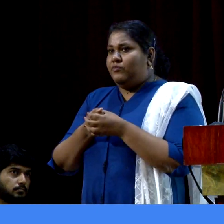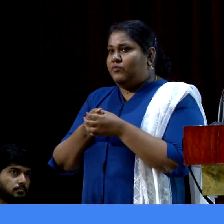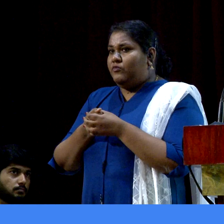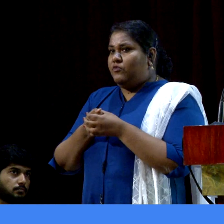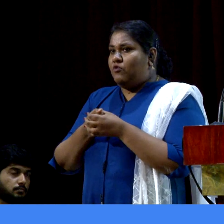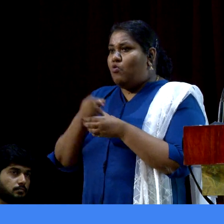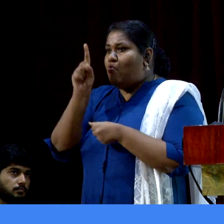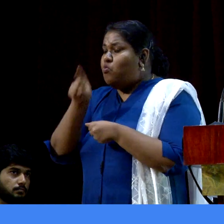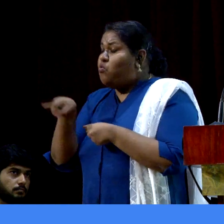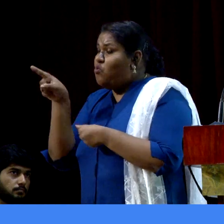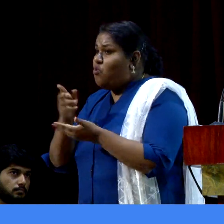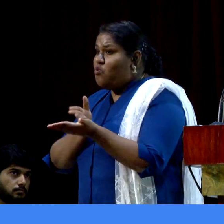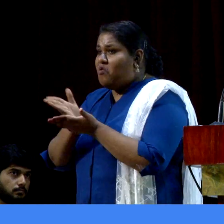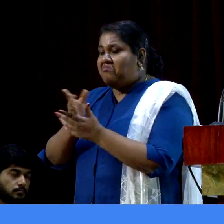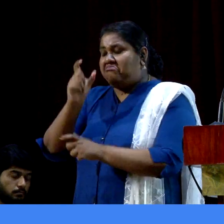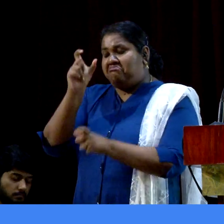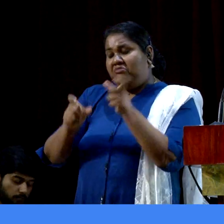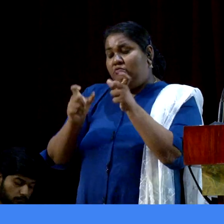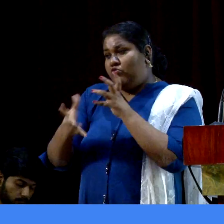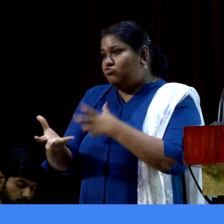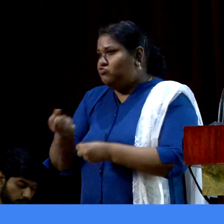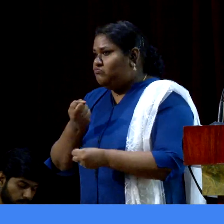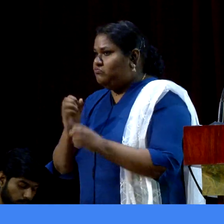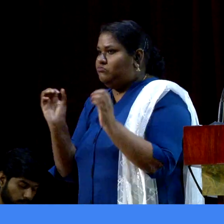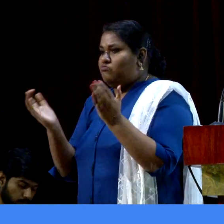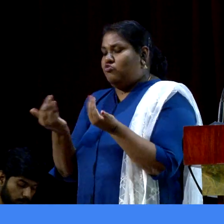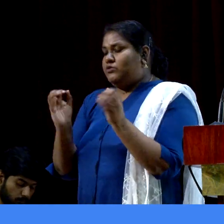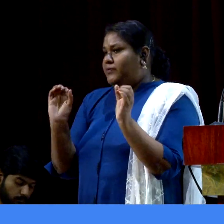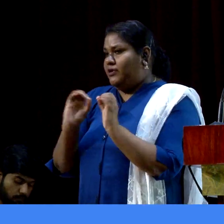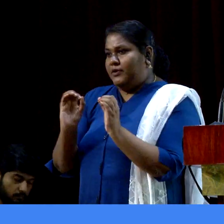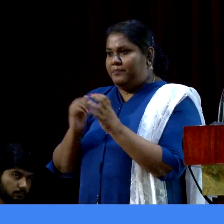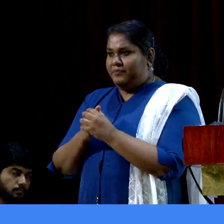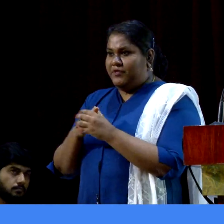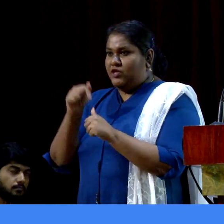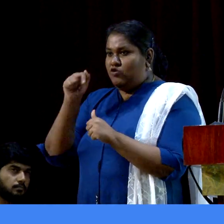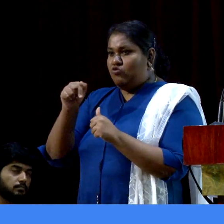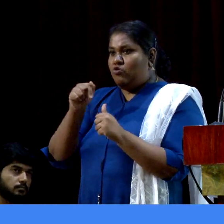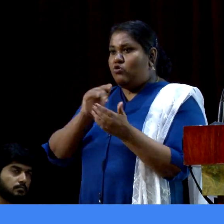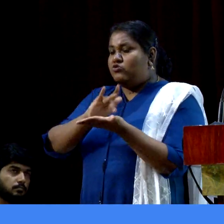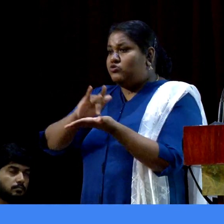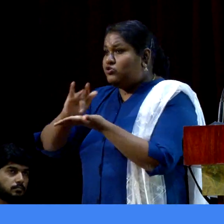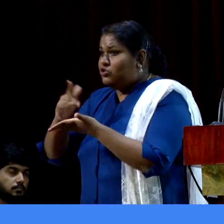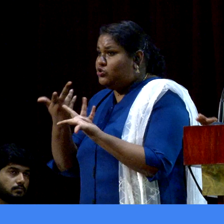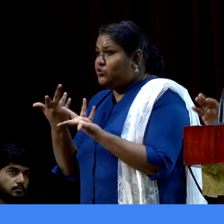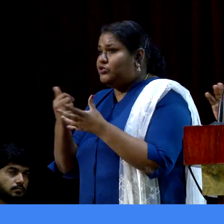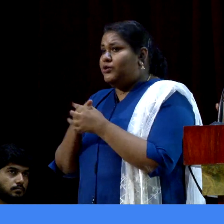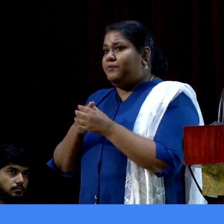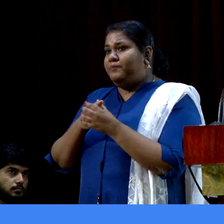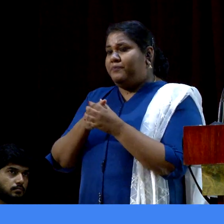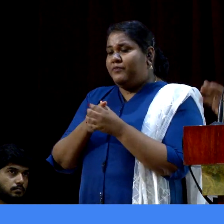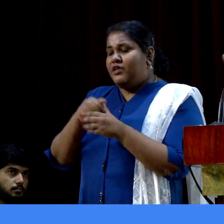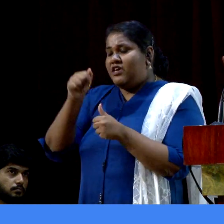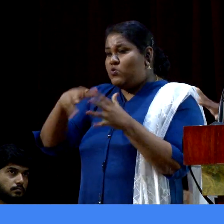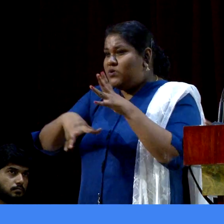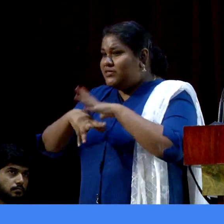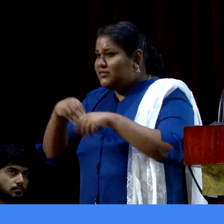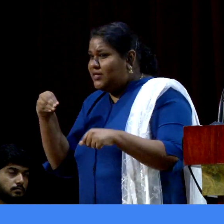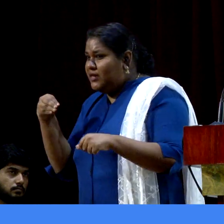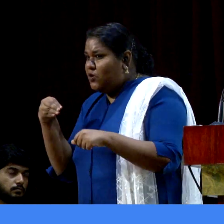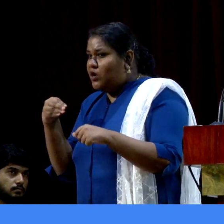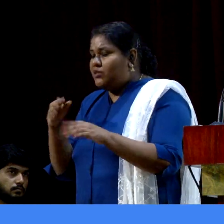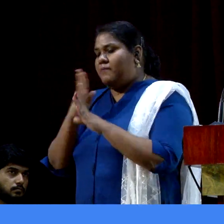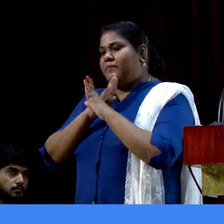எடுத்துக்கொள்ளக்கூடாது, இப்படி ஒரு சட்டம் கொண்டு வருகிறோம் என்பதனை அன்றைய காலகட்டத்தில் இருந்த ஆட்சியாளர்கள் முன்னதாகவே நில உரிமையாளர்களுக்கு